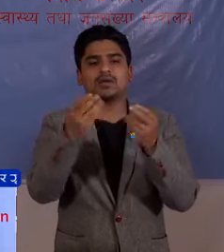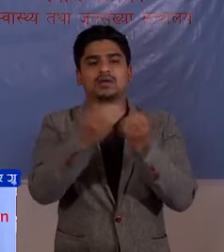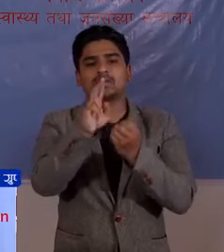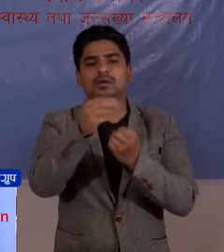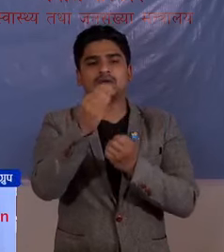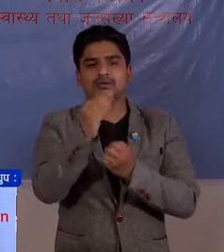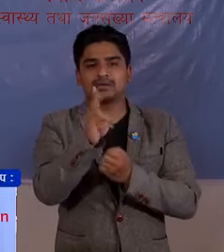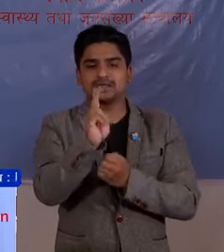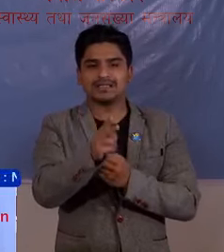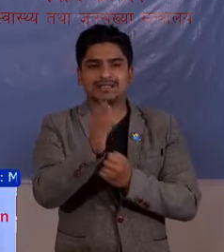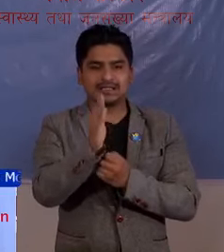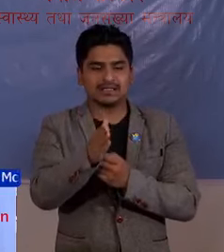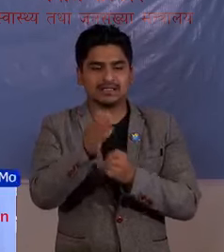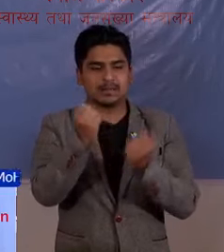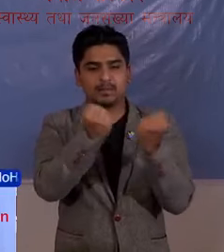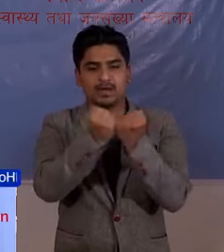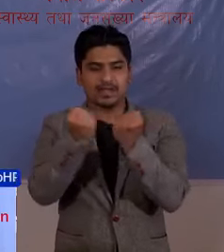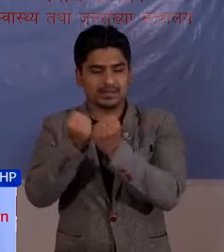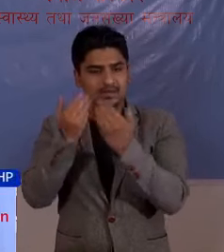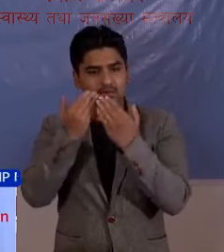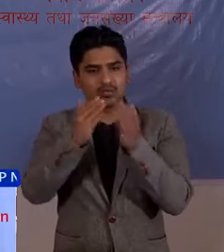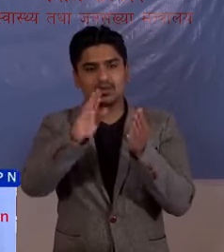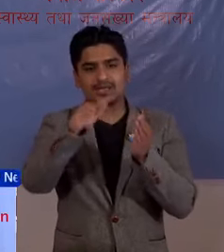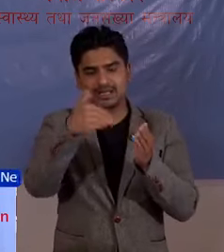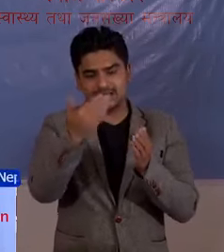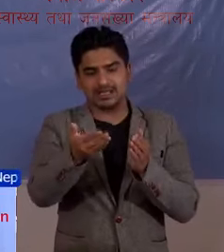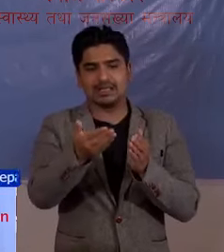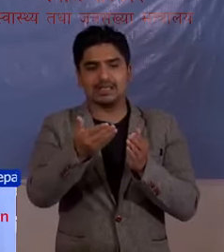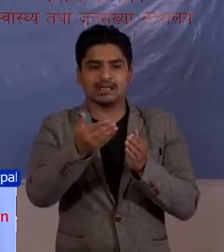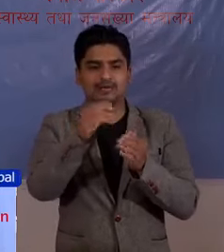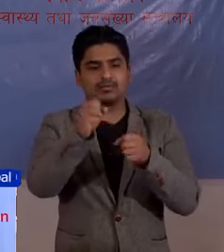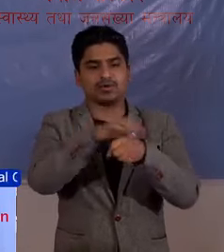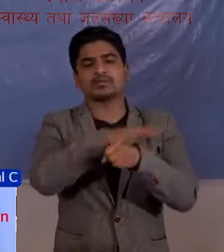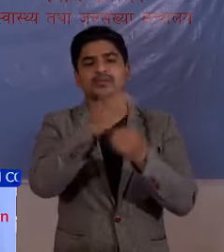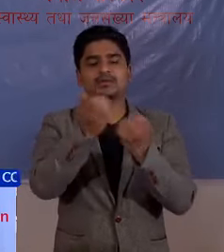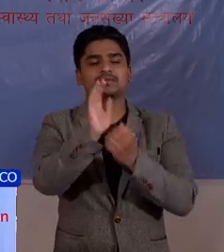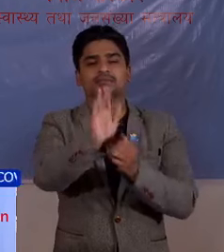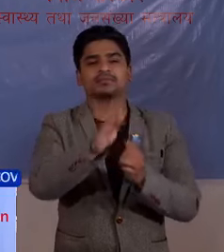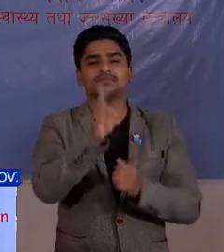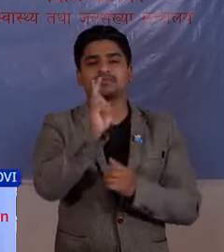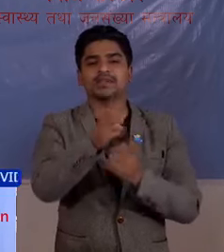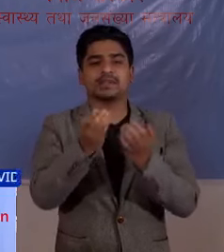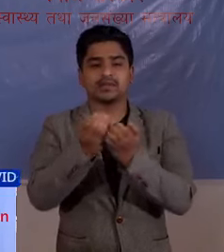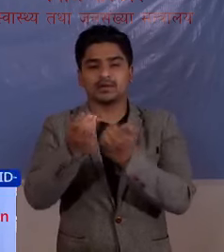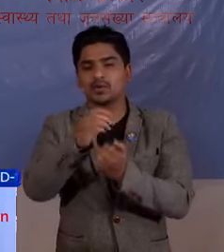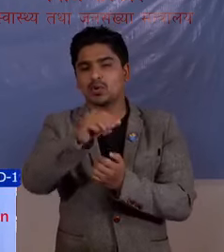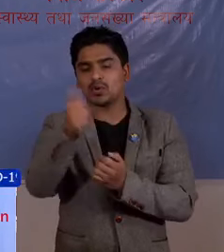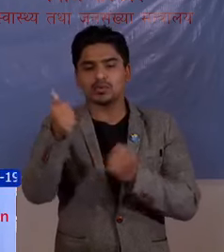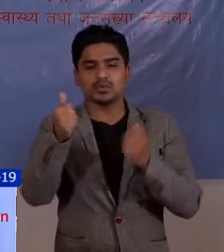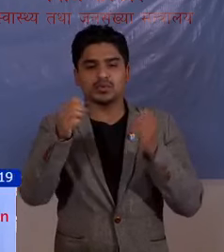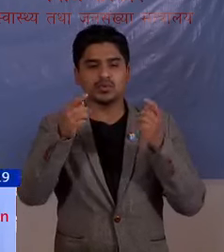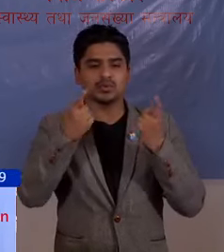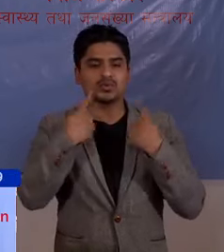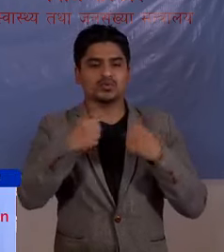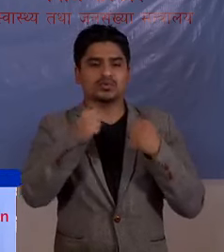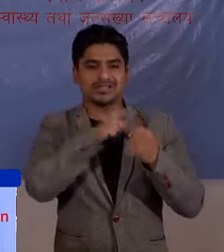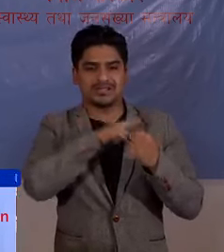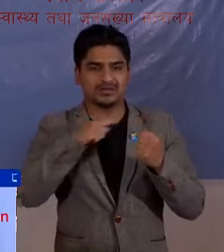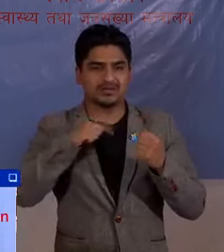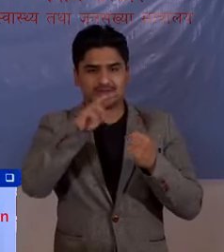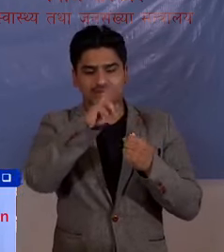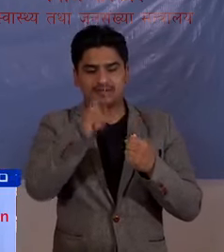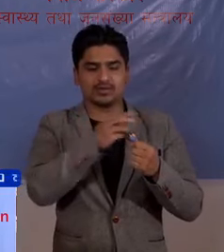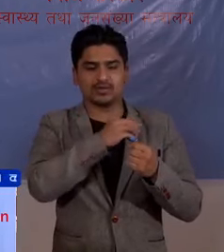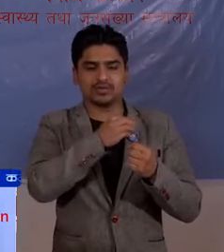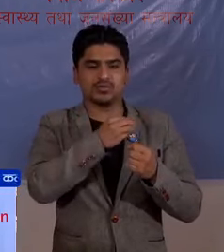हुन्छ। यसले पनि लकडाउन खोल्ने कुरालाई निर्धारण गर्छ। त्यसै गरी अर्को स्वास्थ्य कर्मी र स्वास्थ्य